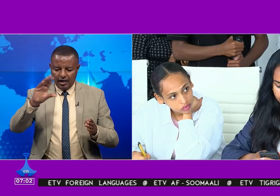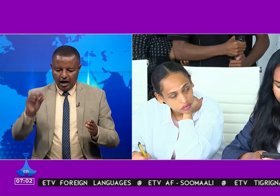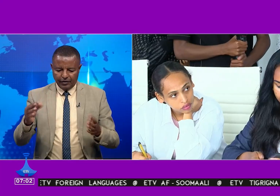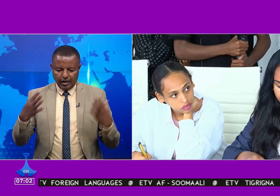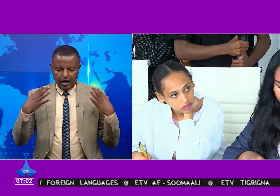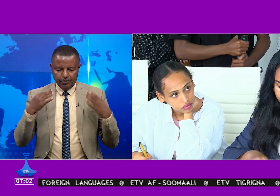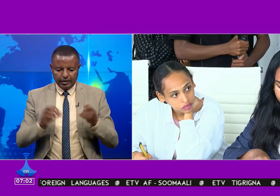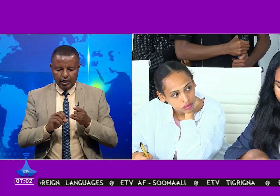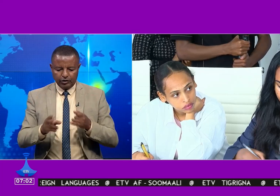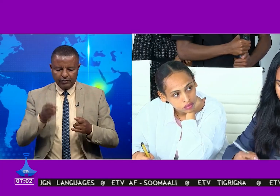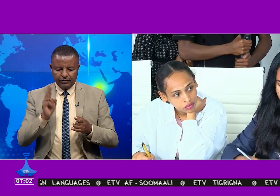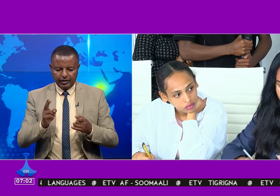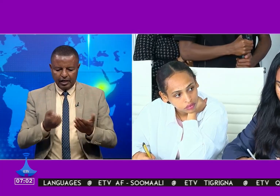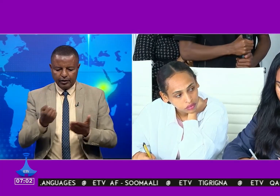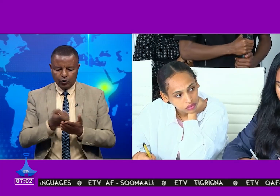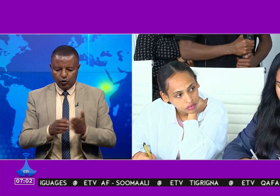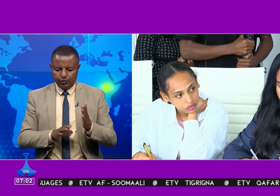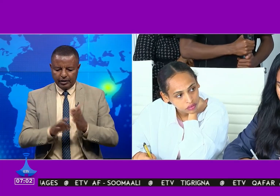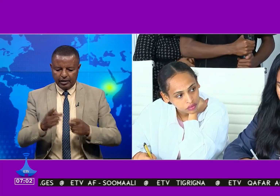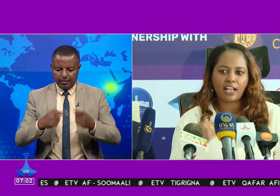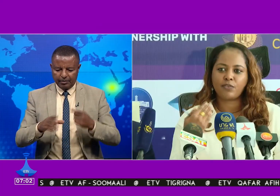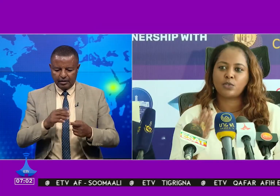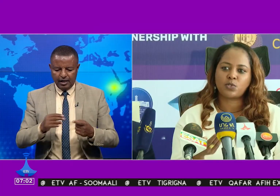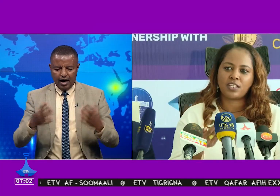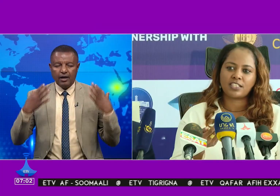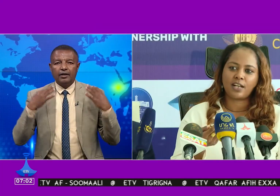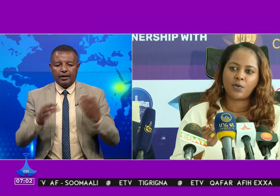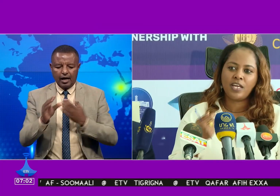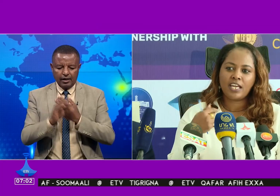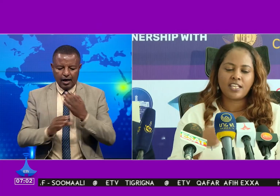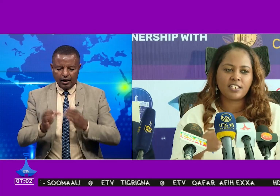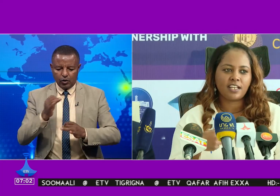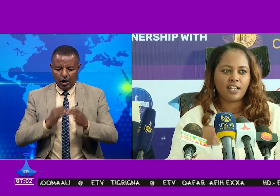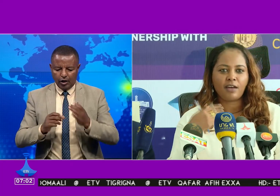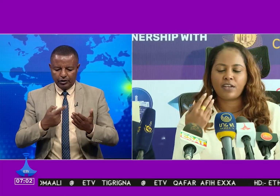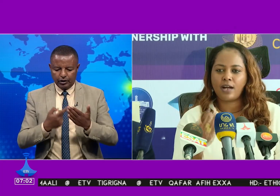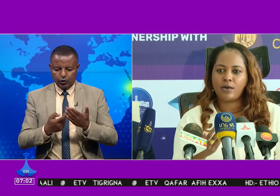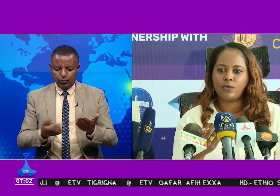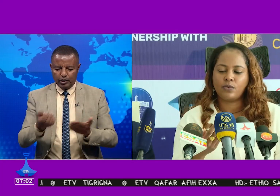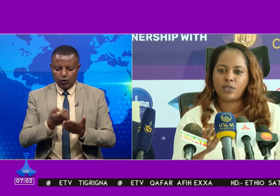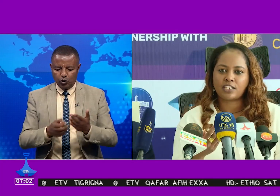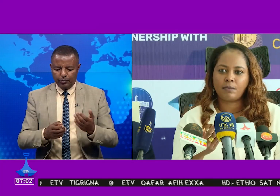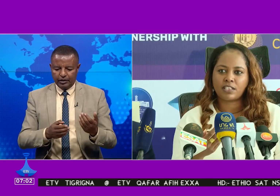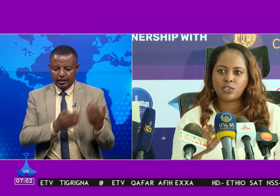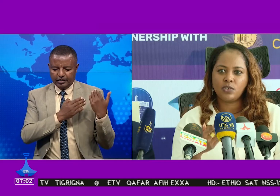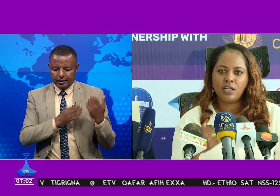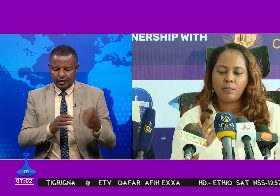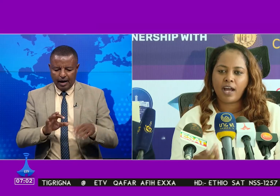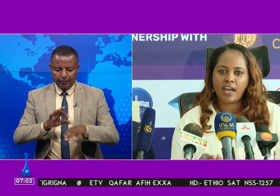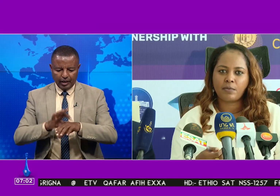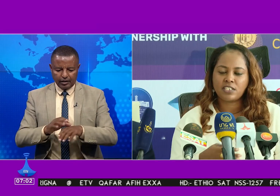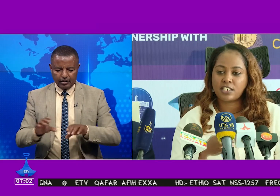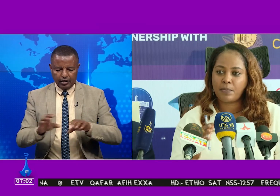በምስራቅ አፍሪካ በጤናው ዘርፍ ፈጣን የኢኮኖሚ እድገት ለማምጣትና ጤናን ለሀገር ሉዓላዊነት እንዲሁም ለኢኮኖሚ